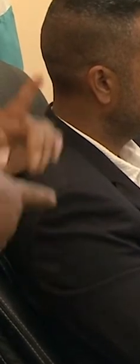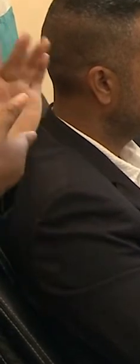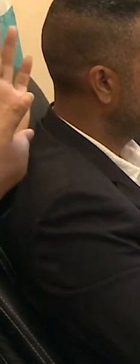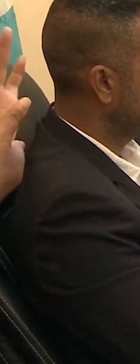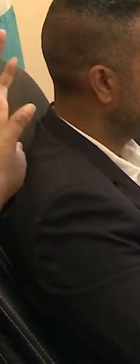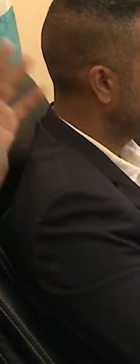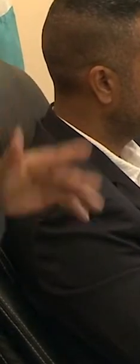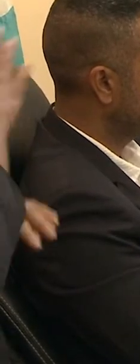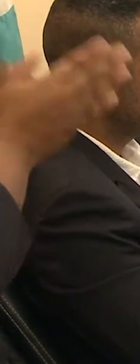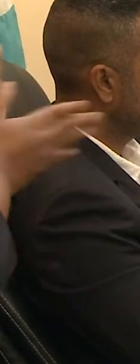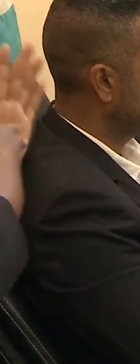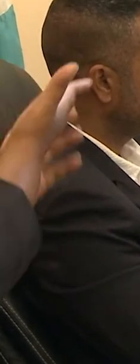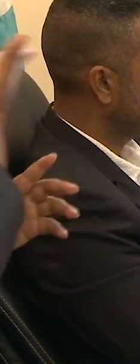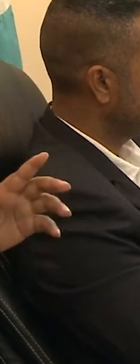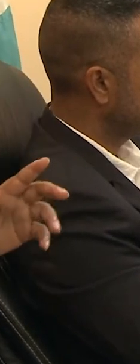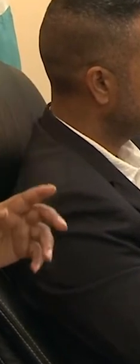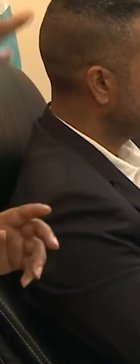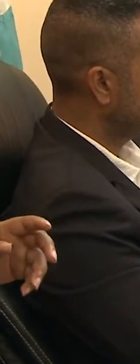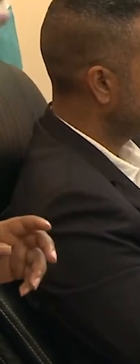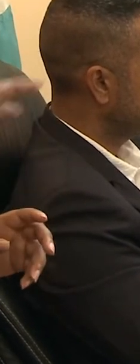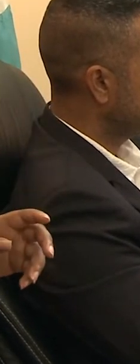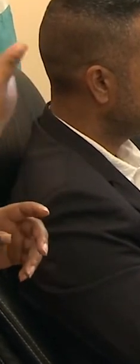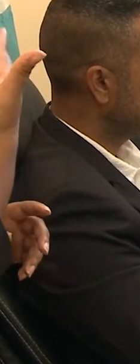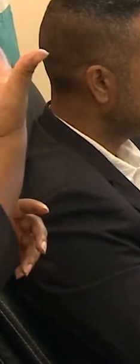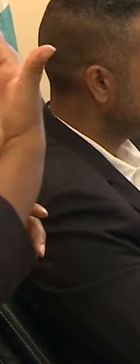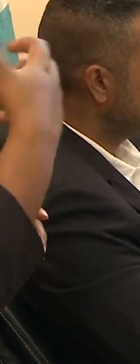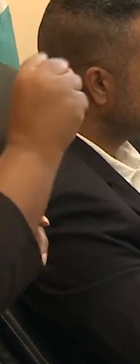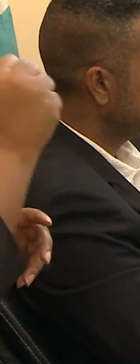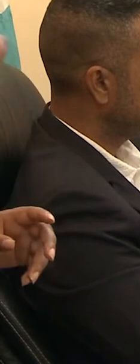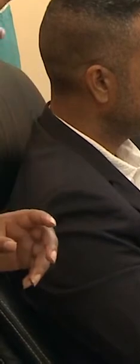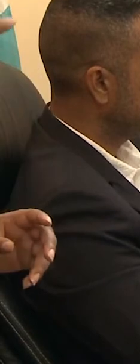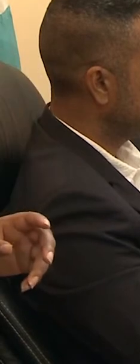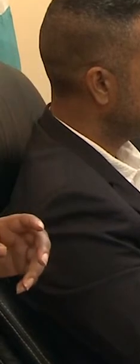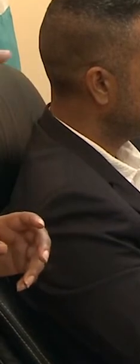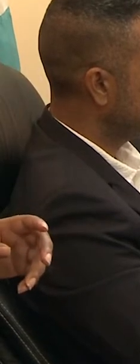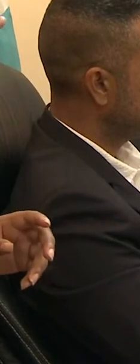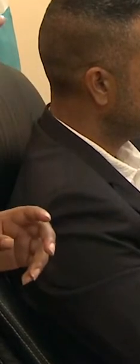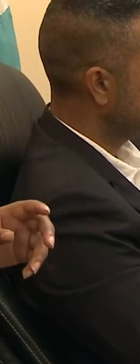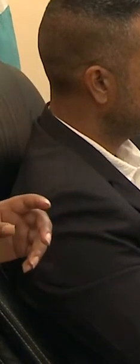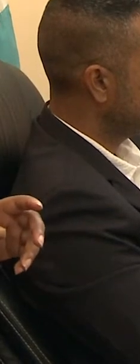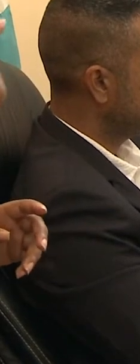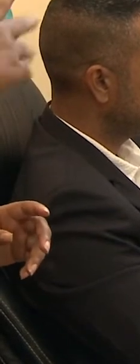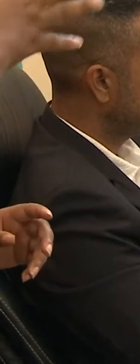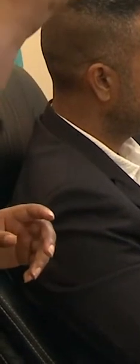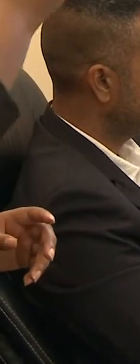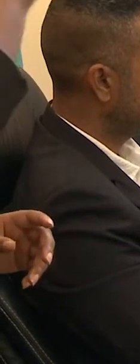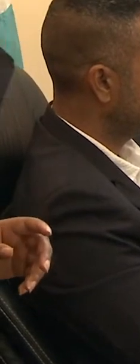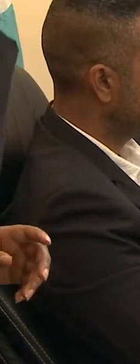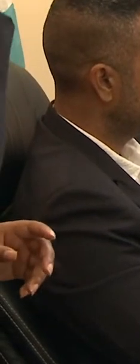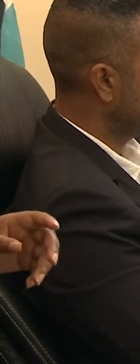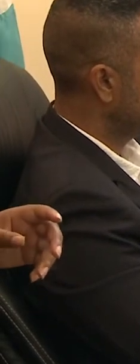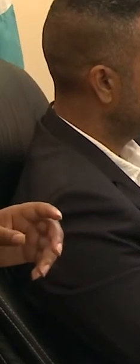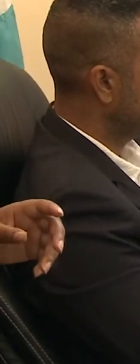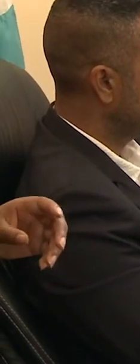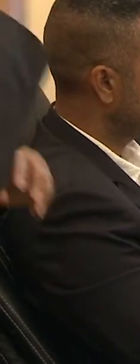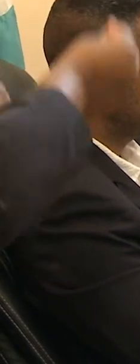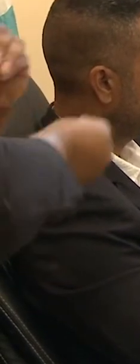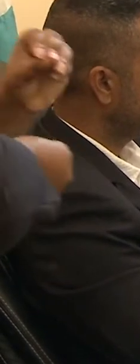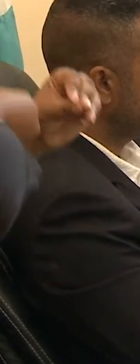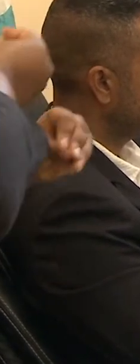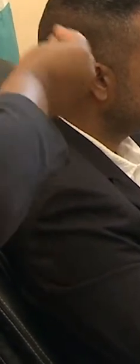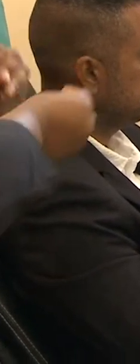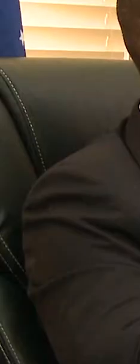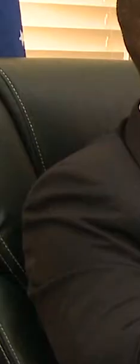que para isso a gente vai ainda mostrar muita coisa boa ainda durante esse tempo todo. E não nos esquecemos,